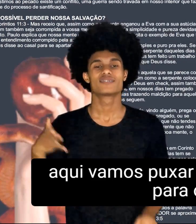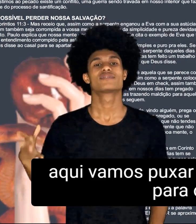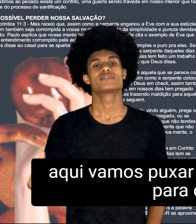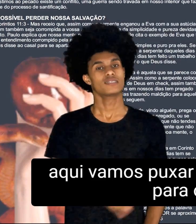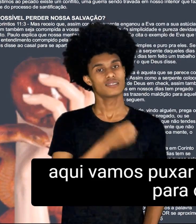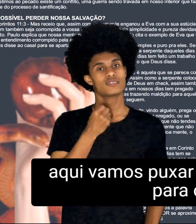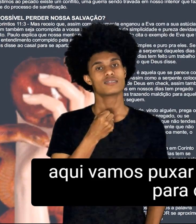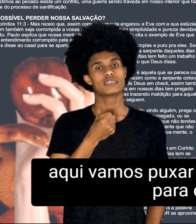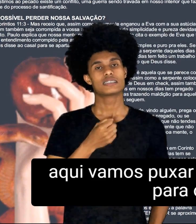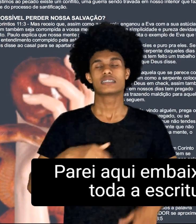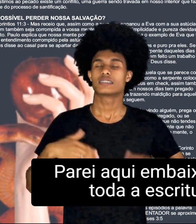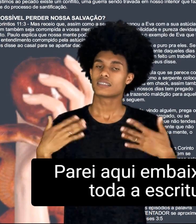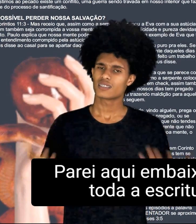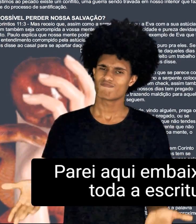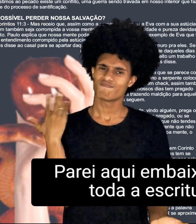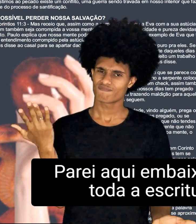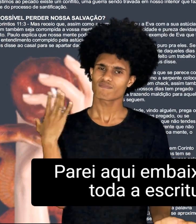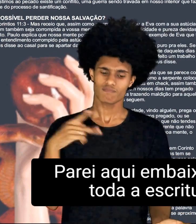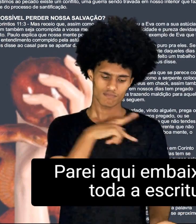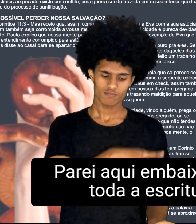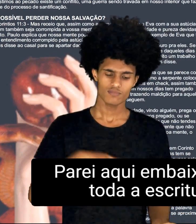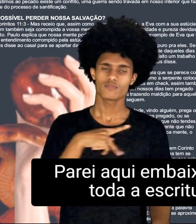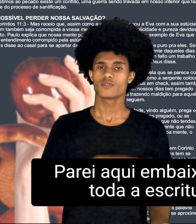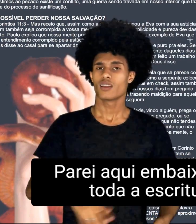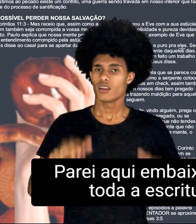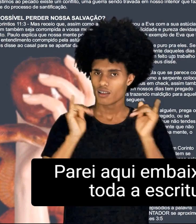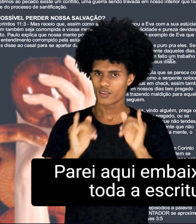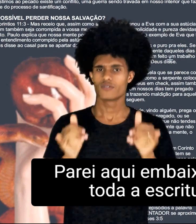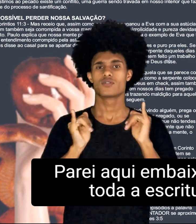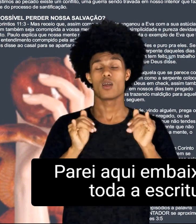e vamos voltar aqui para o nosso estudo.